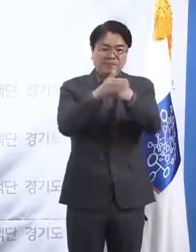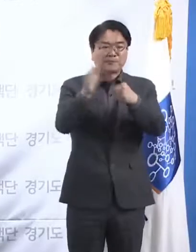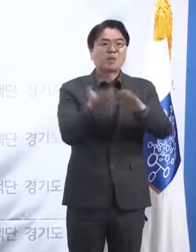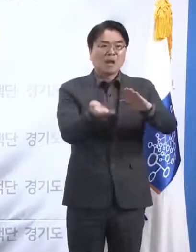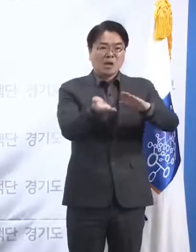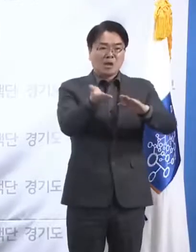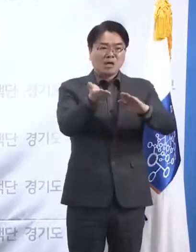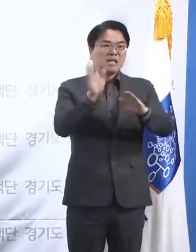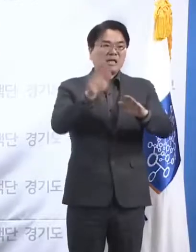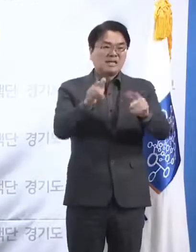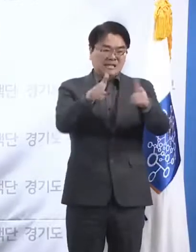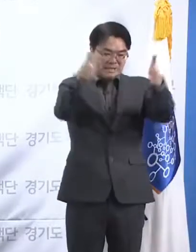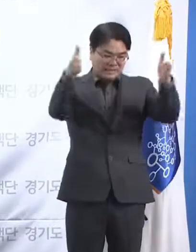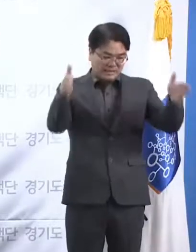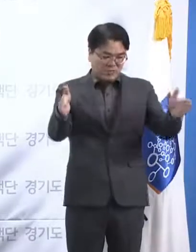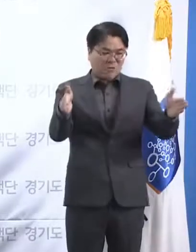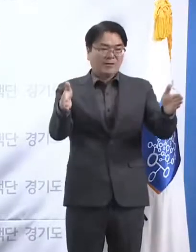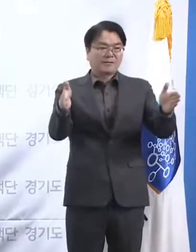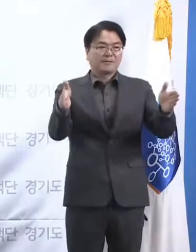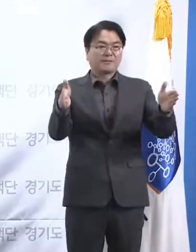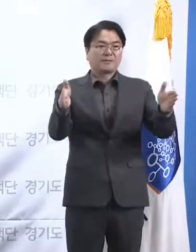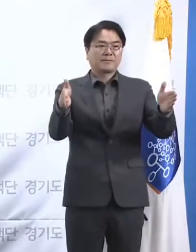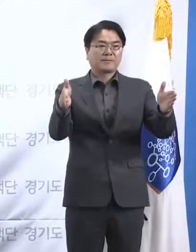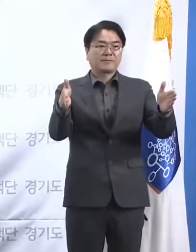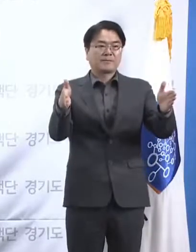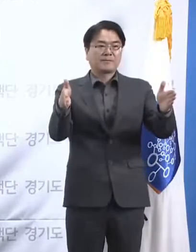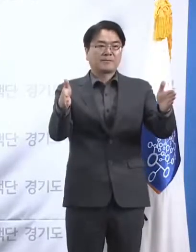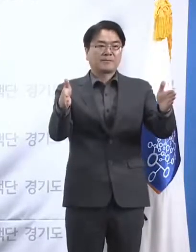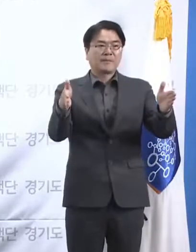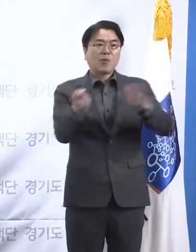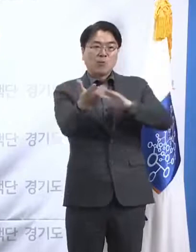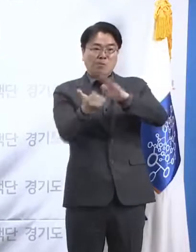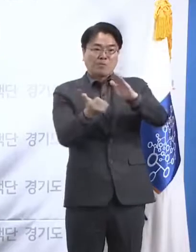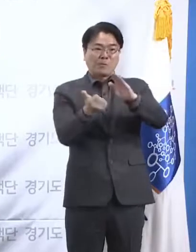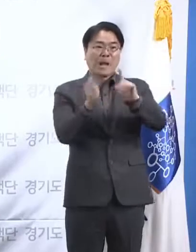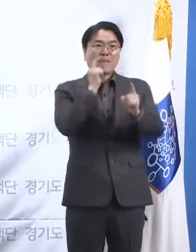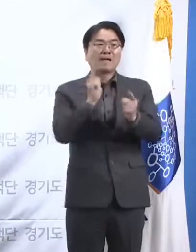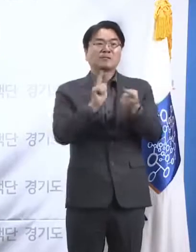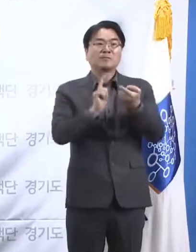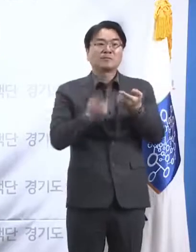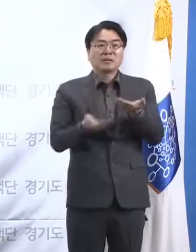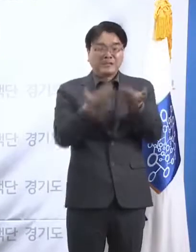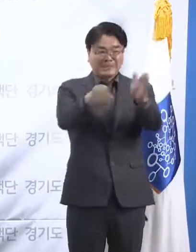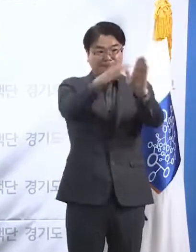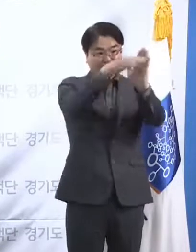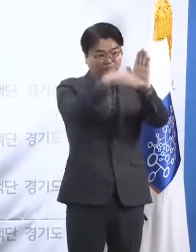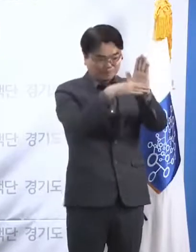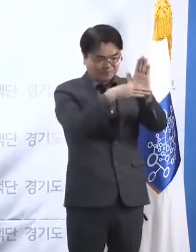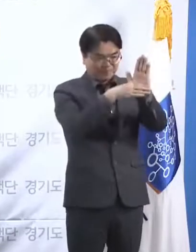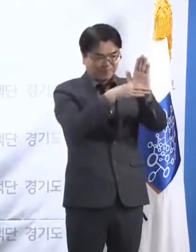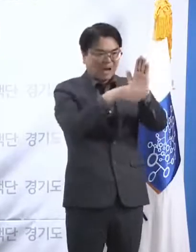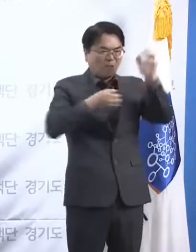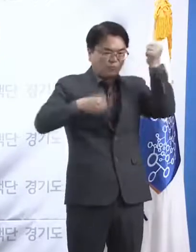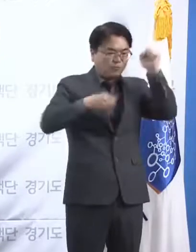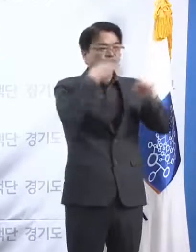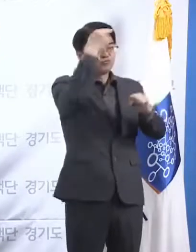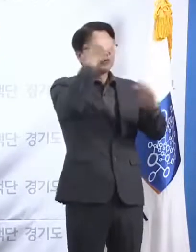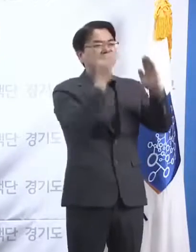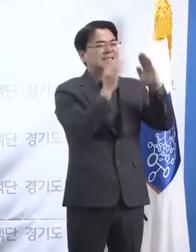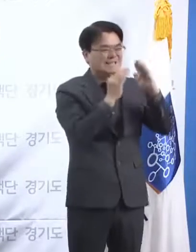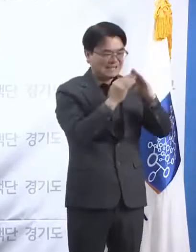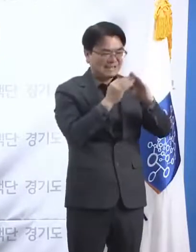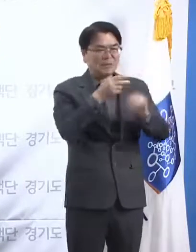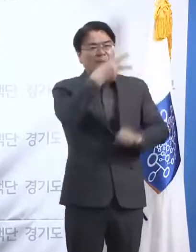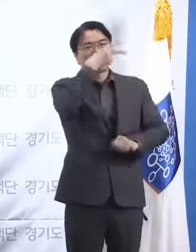위 기간 동안은 좀 전에 말한 클럽이나 또 수면방에 출입했는지